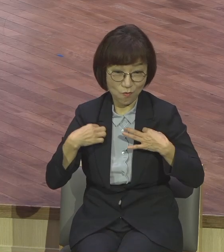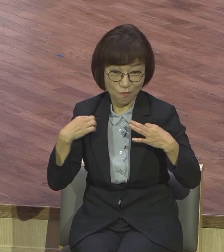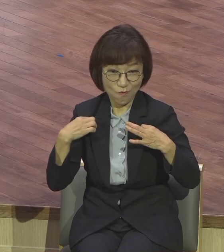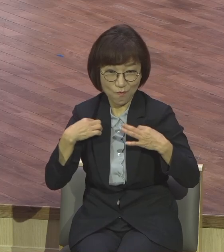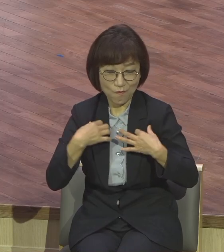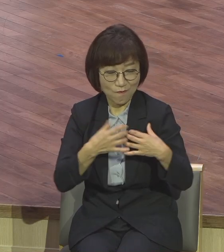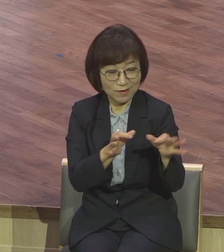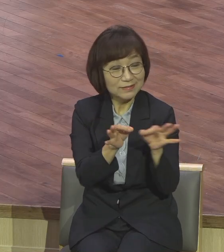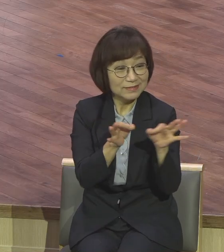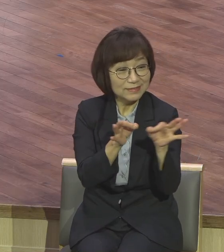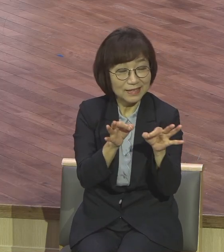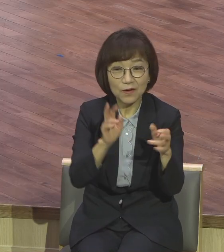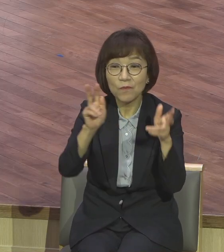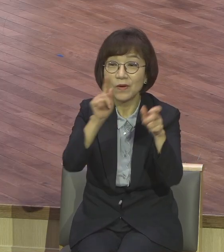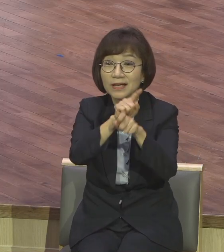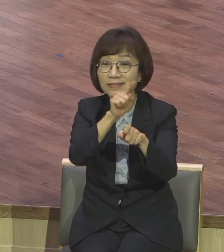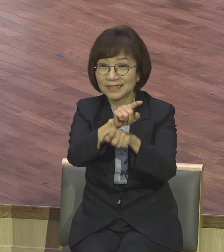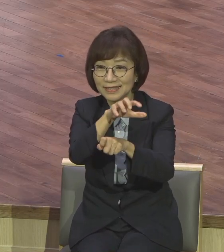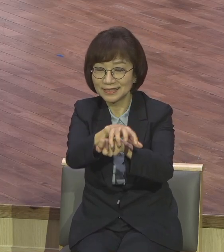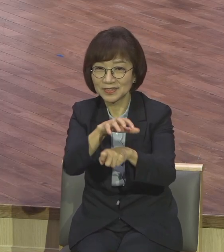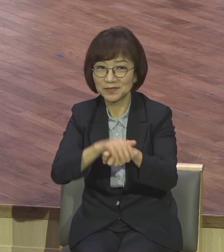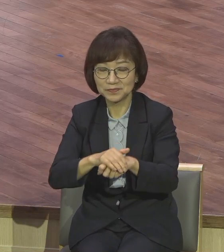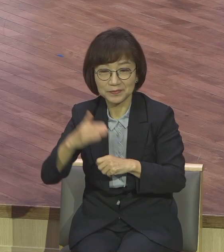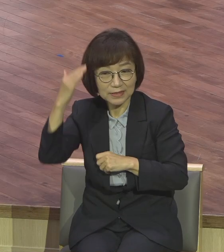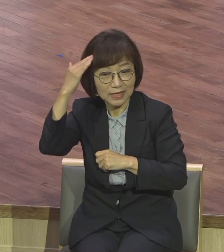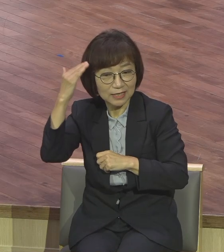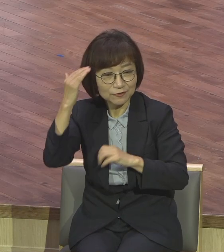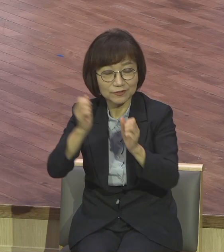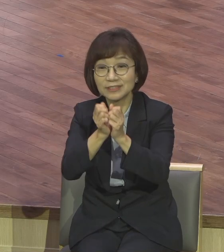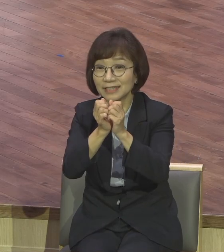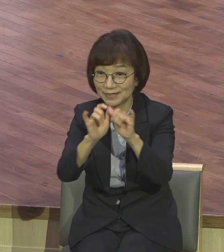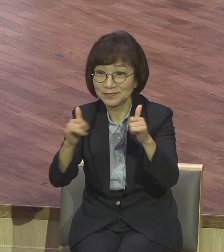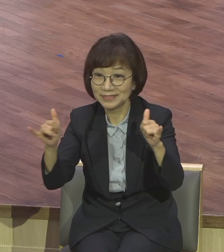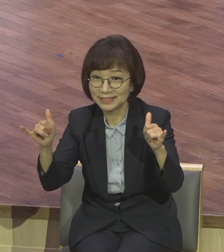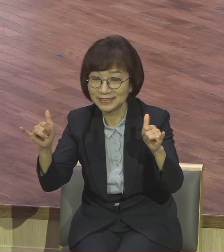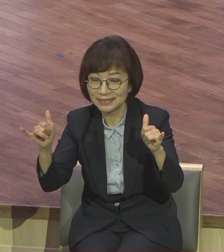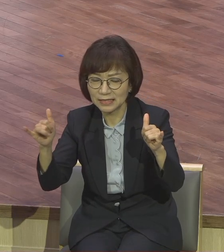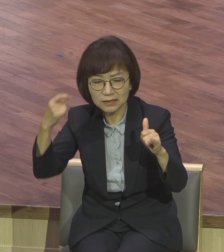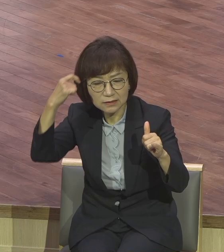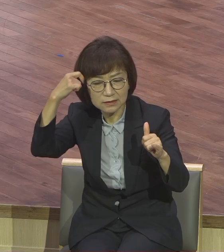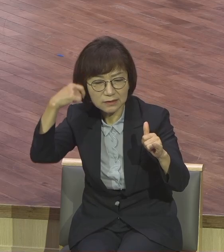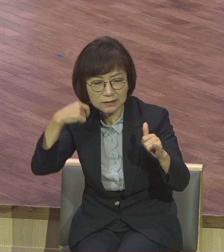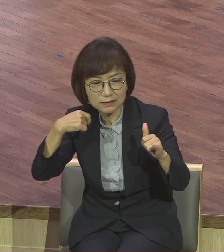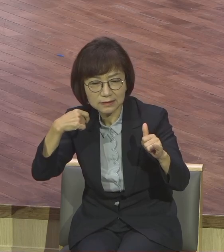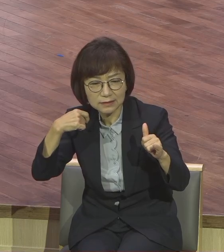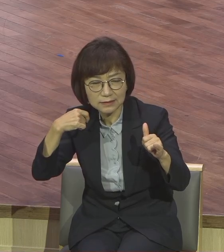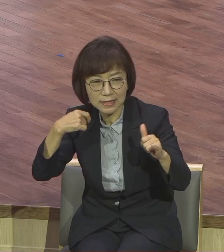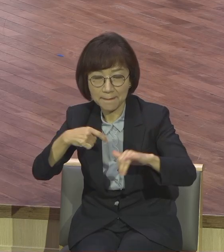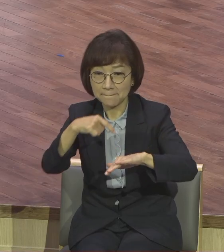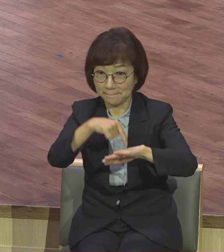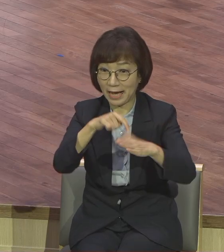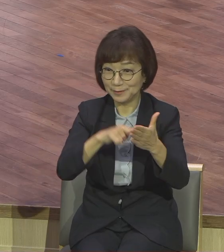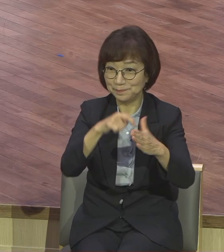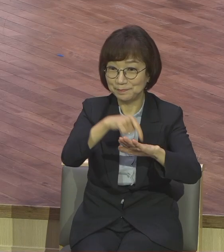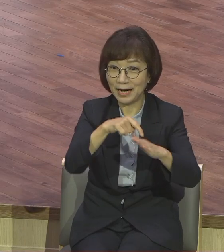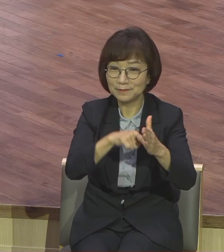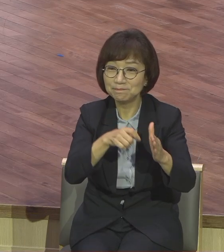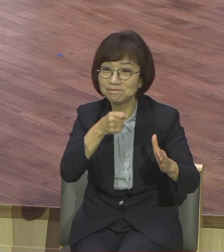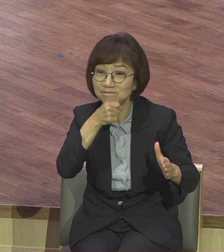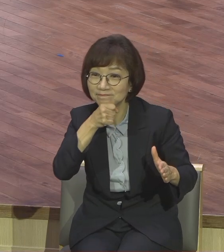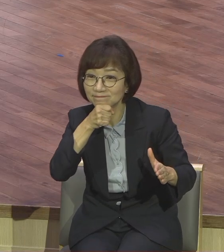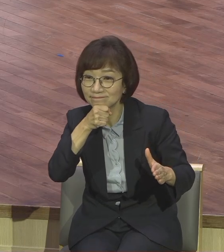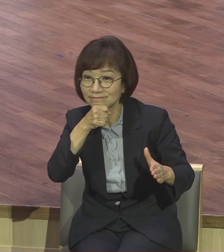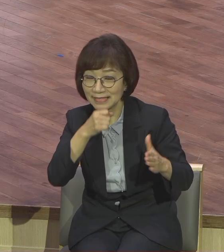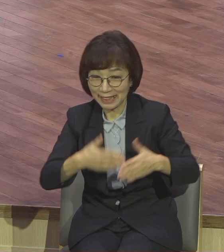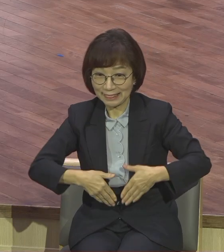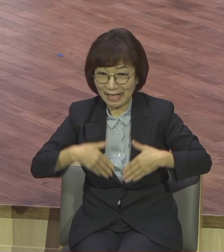아웃도어 업체에서 이 한국인이 느끼는 마음의 온도,